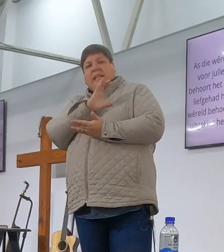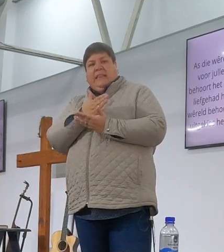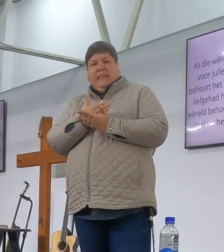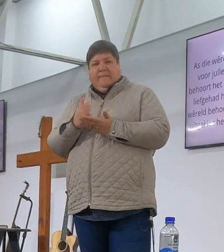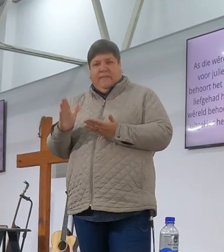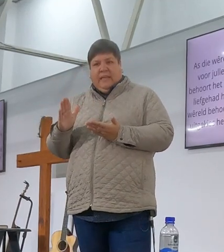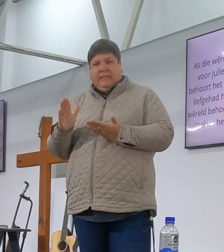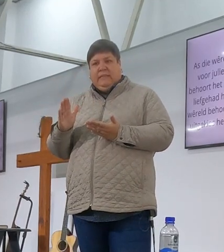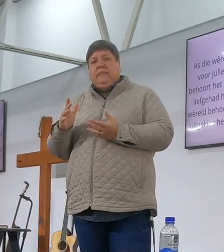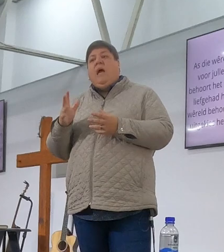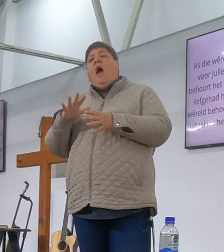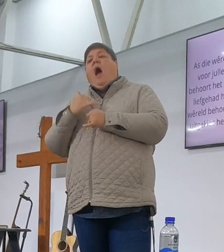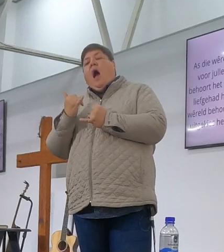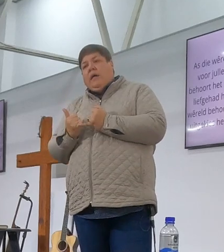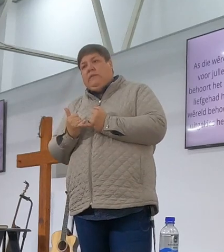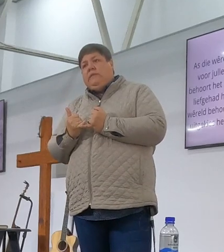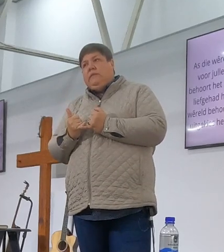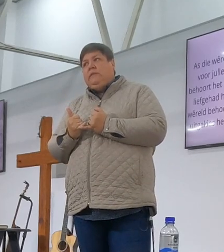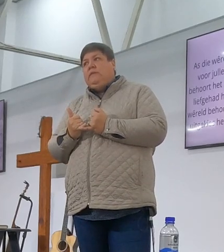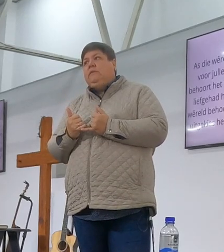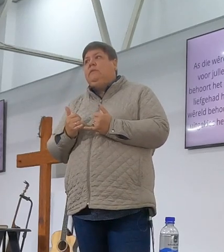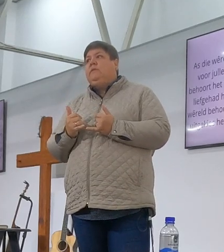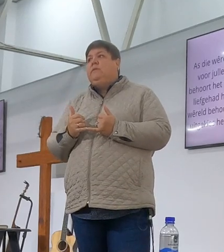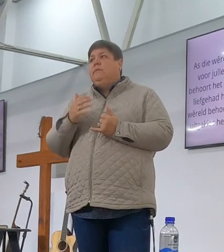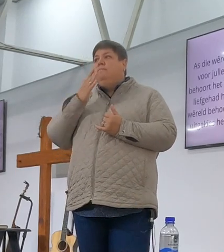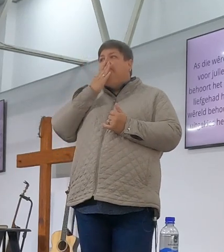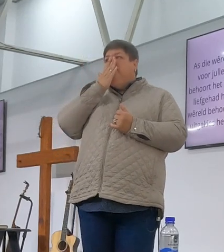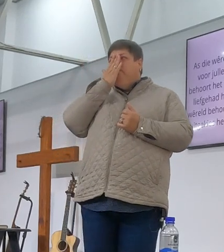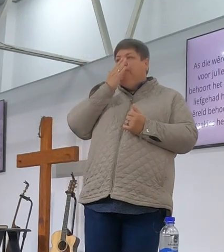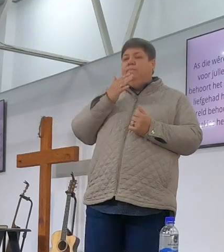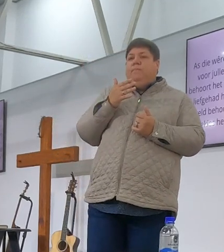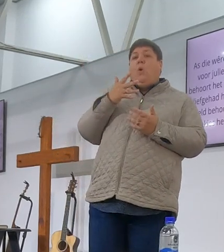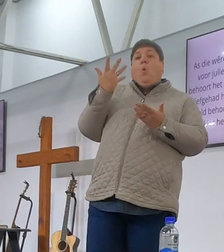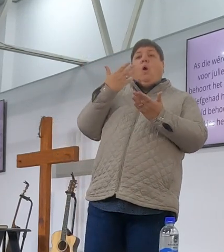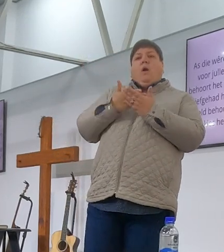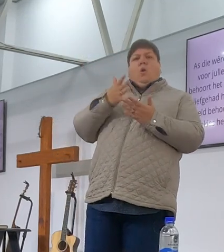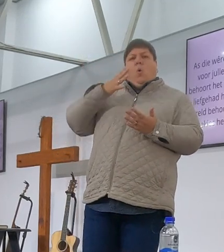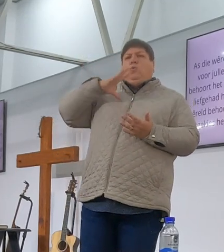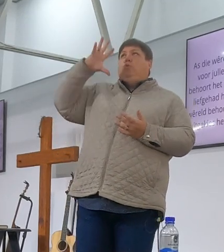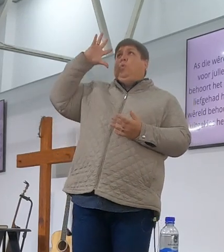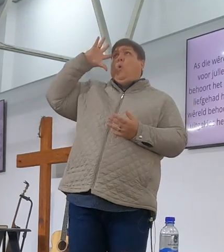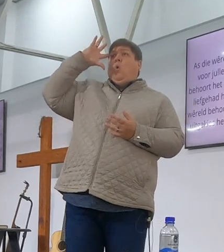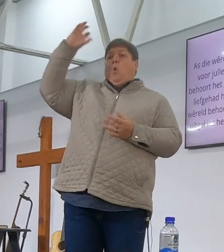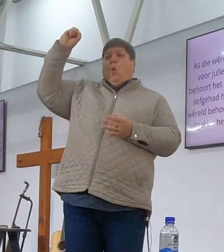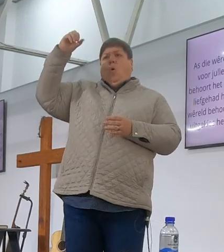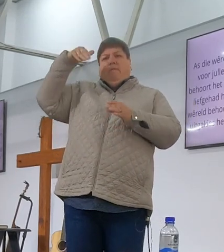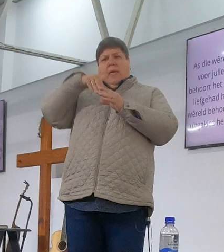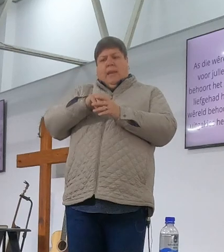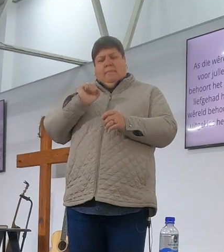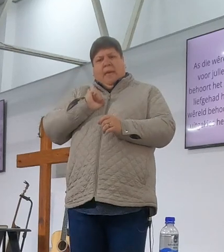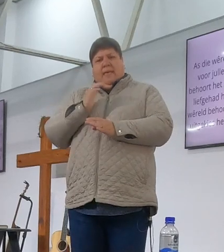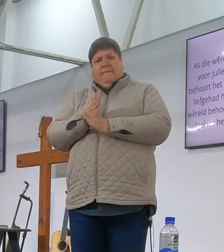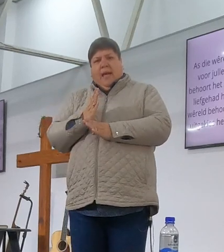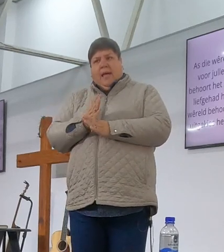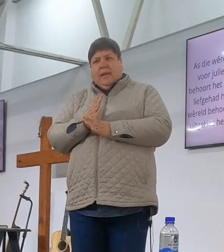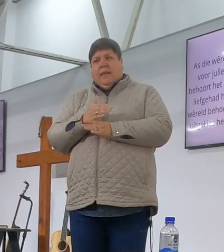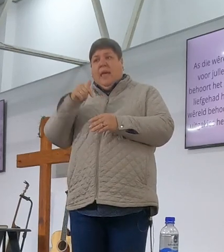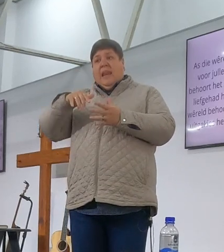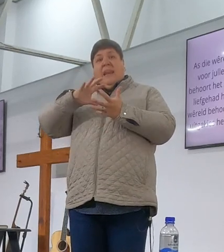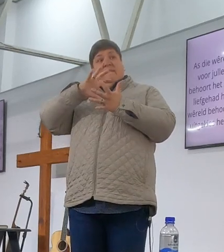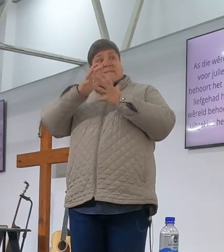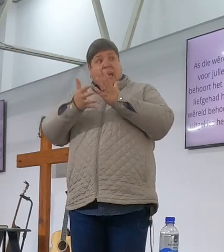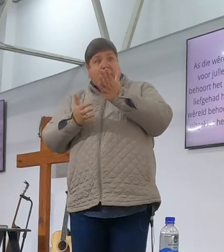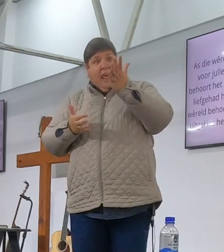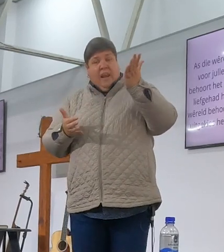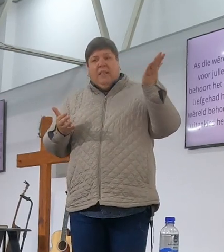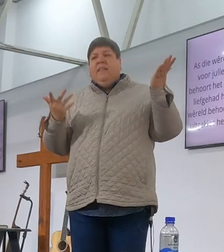But rather, how can we best be faithful to our calling in a world where it